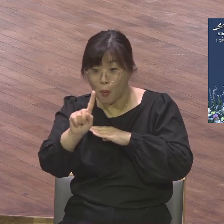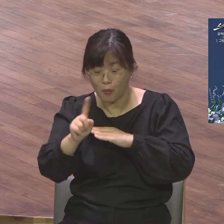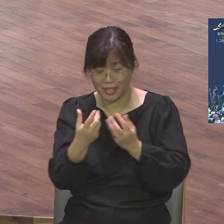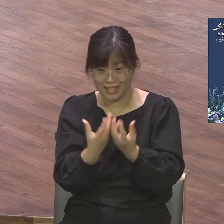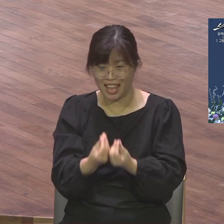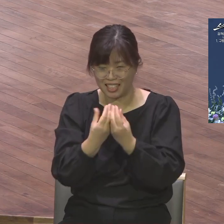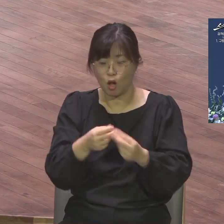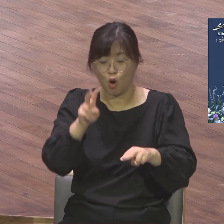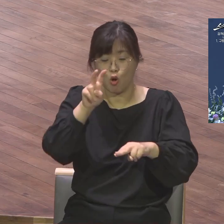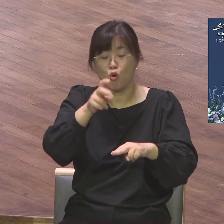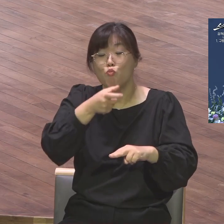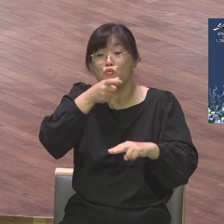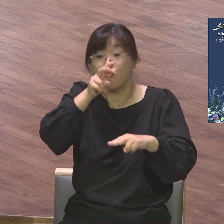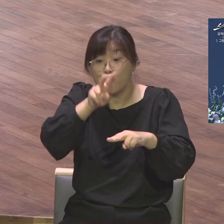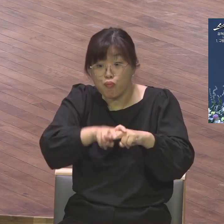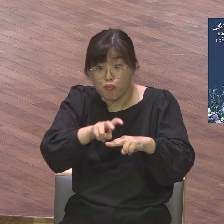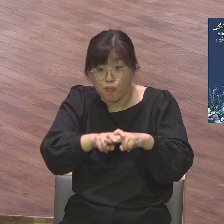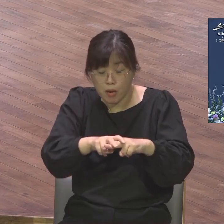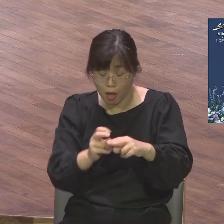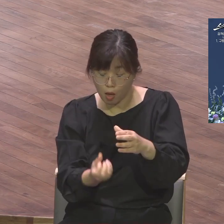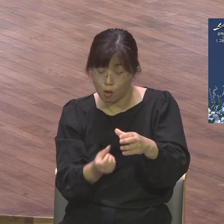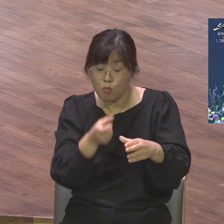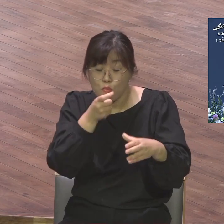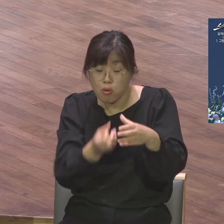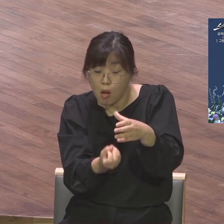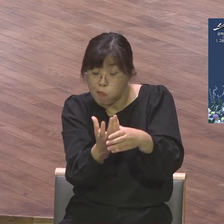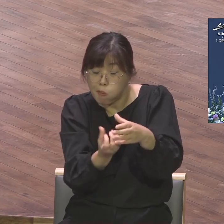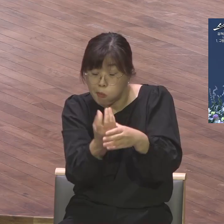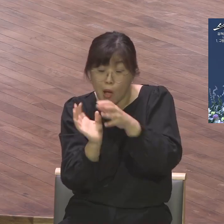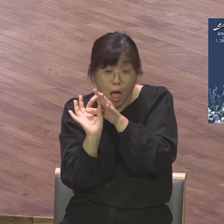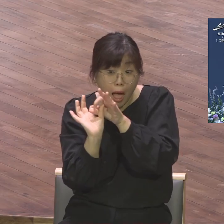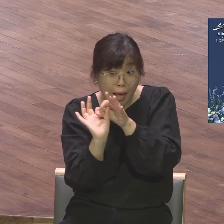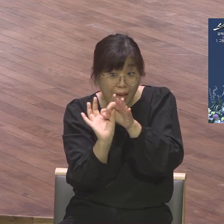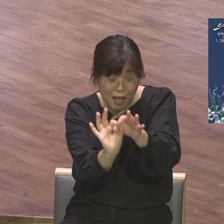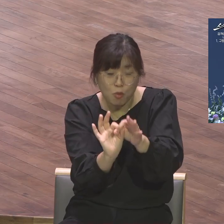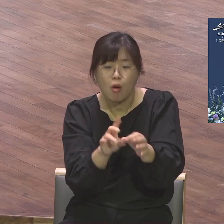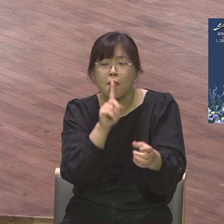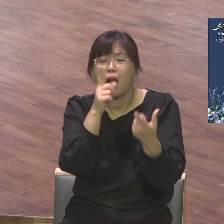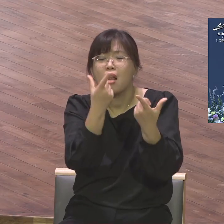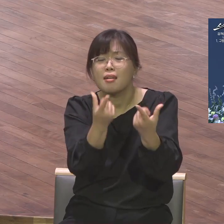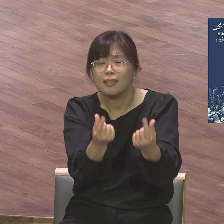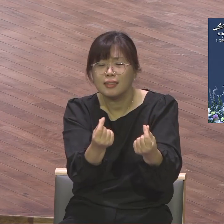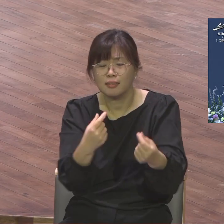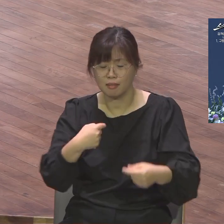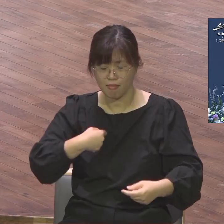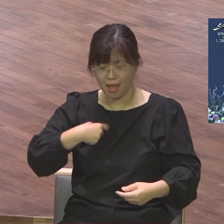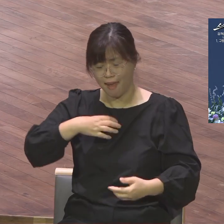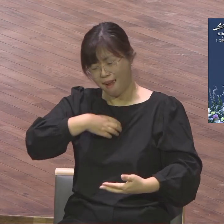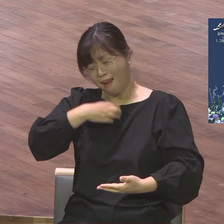기쁨으로 구원의 우물들에서 물을 기르라. 이스라엘은요 지리적으로